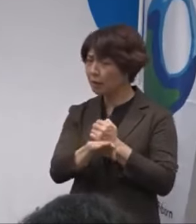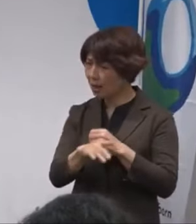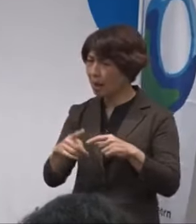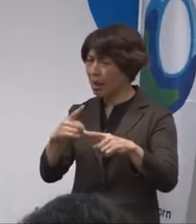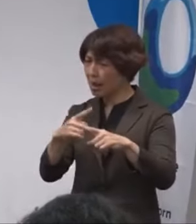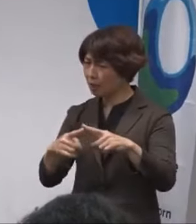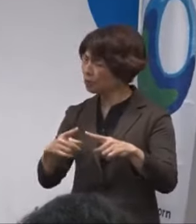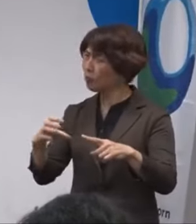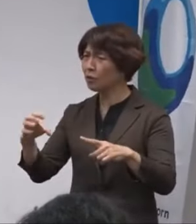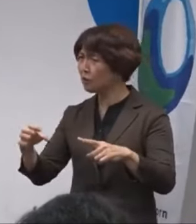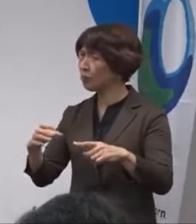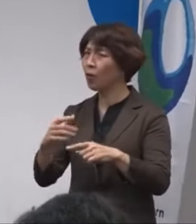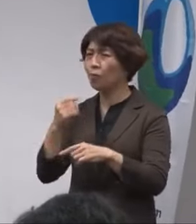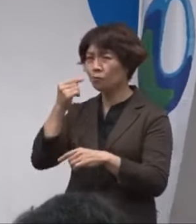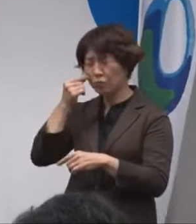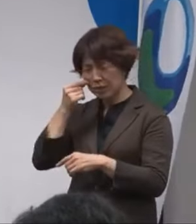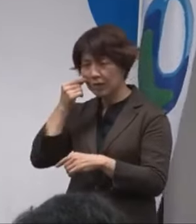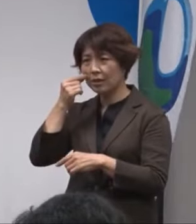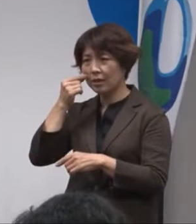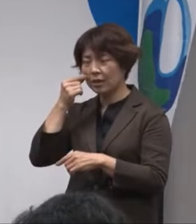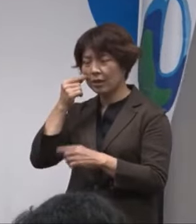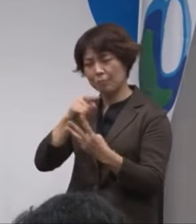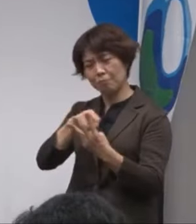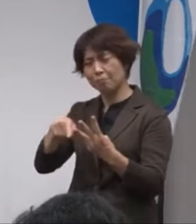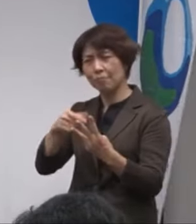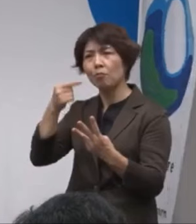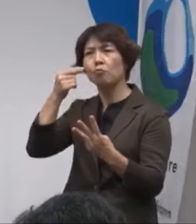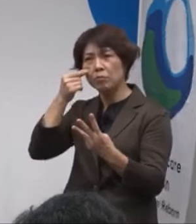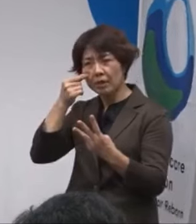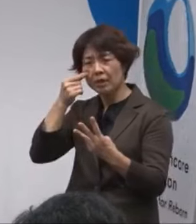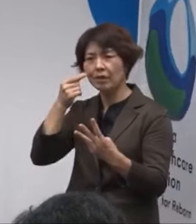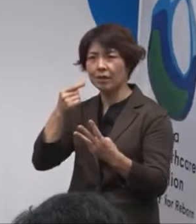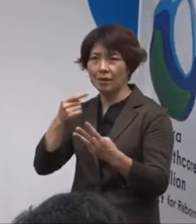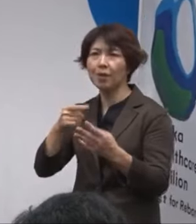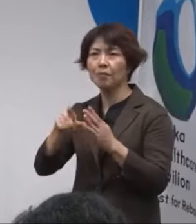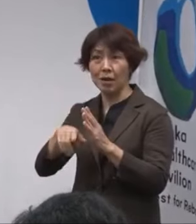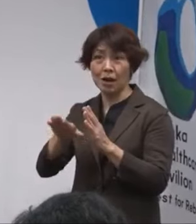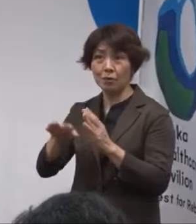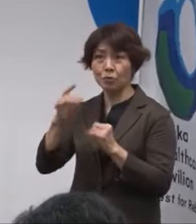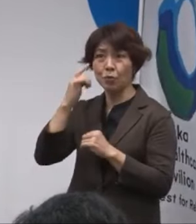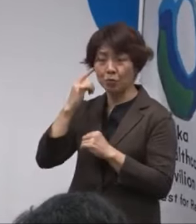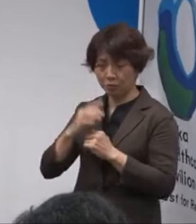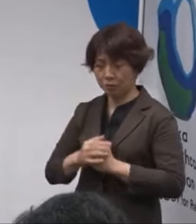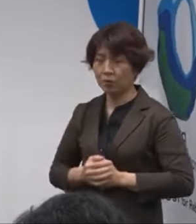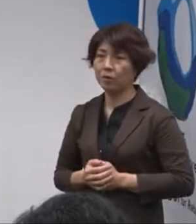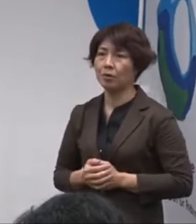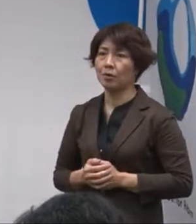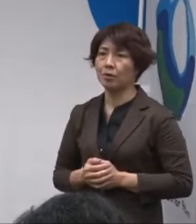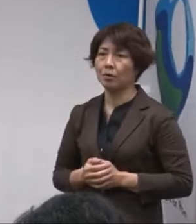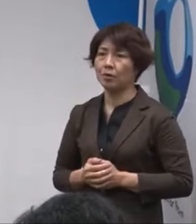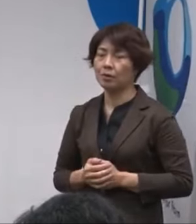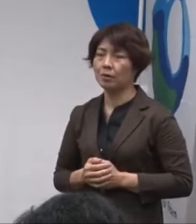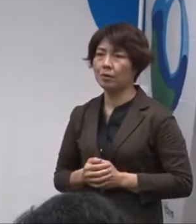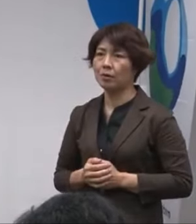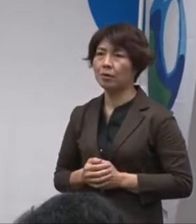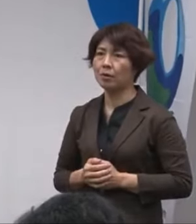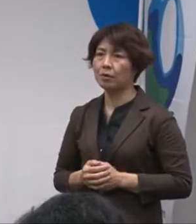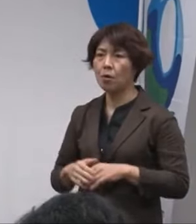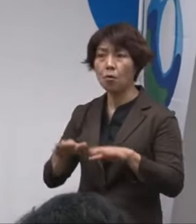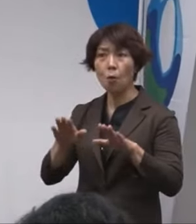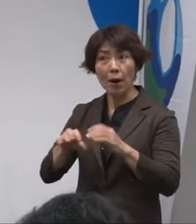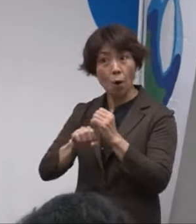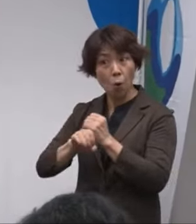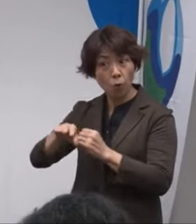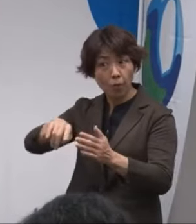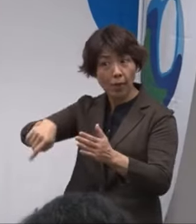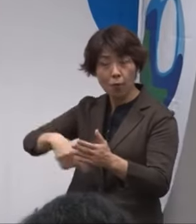しいそうだという国がもうあり得るのかなというのは僕も思っています。ですので、今回、報道が事実だとすれ